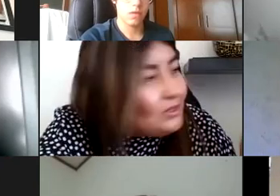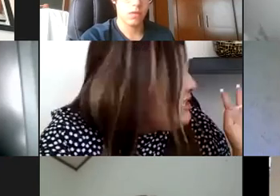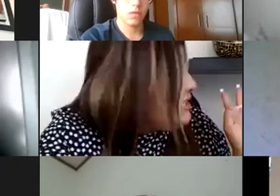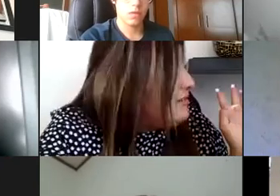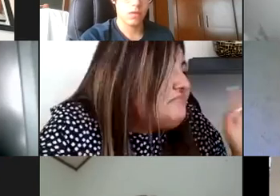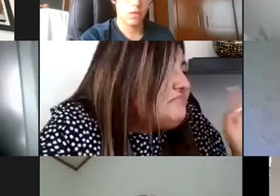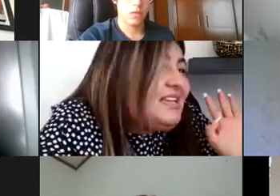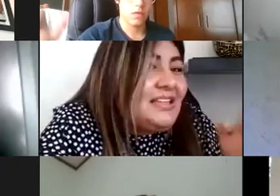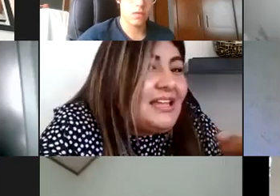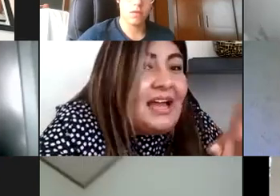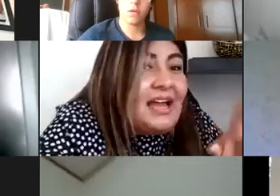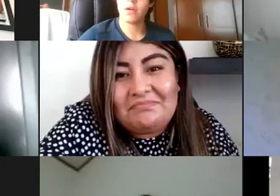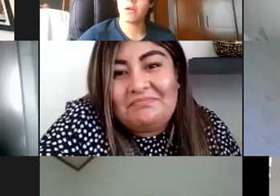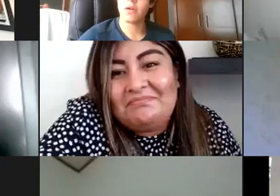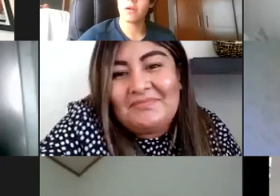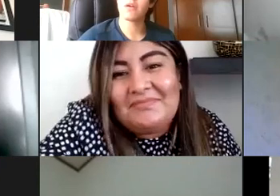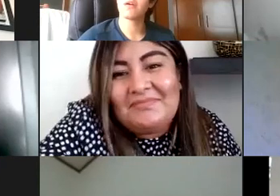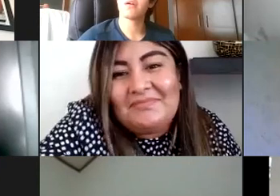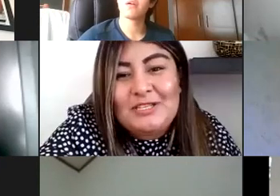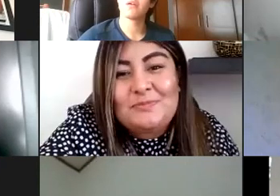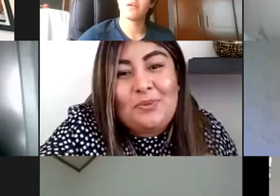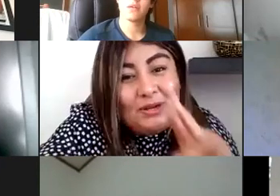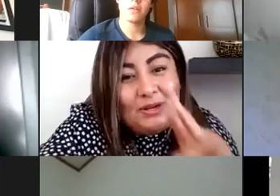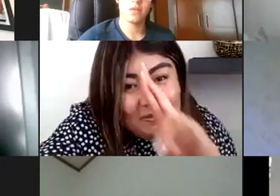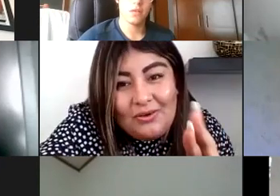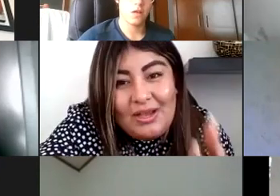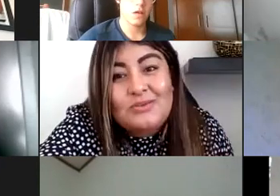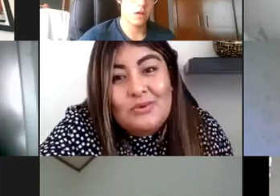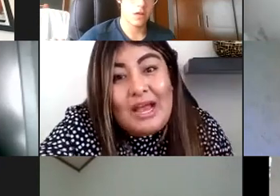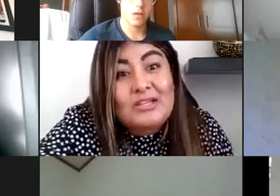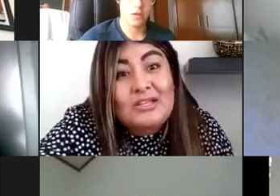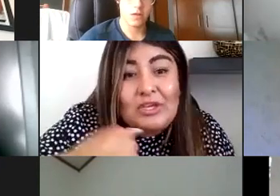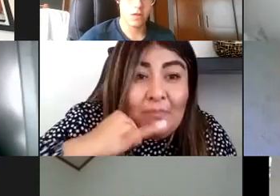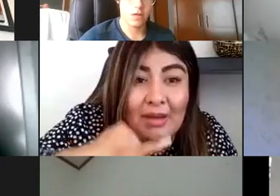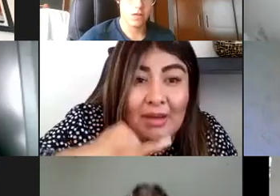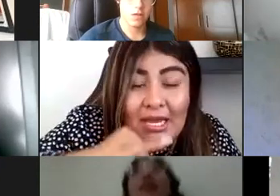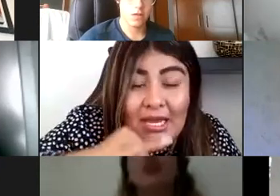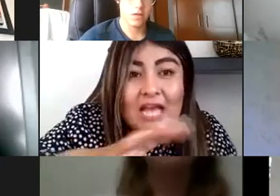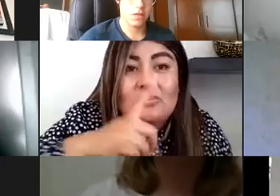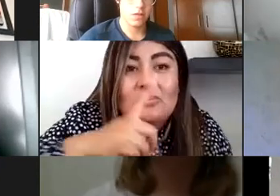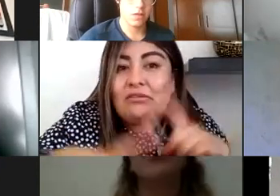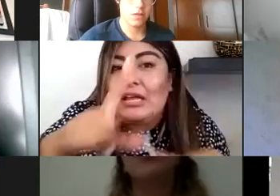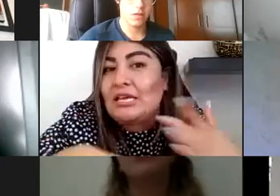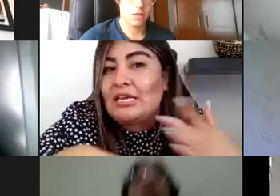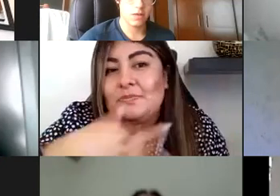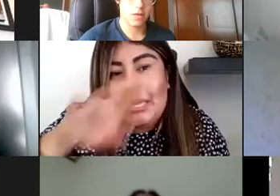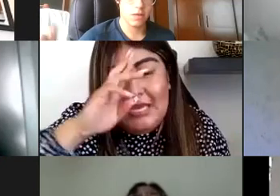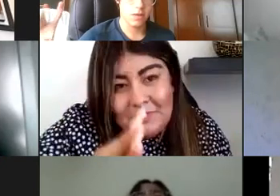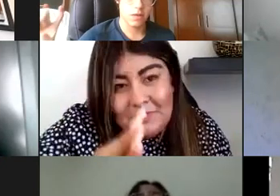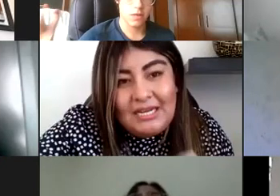voltea y te deja hablando. Entonces, por respeto a su idioma, a su lengua de señas, pues hay que respetarla